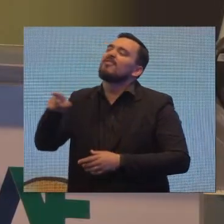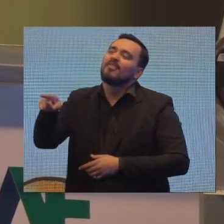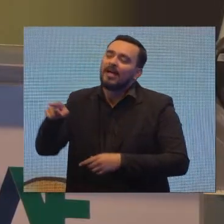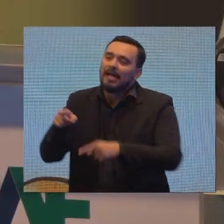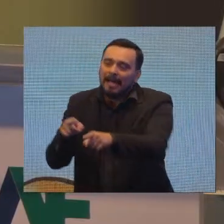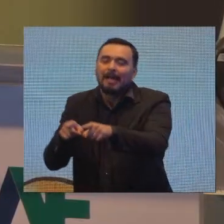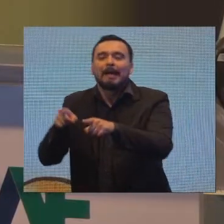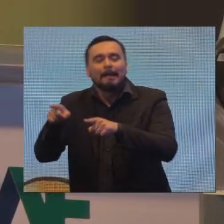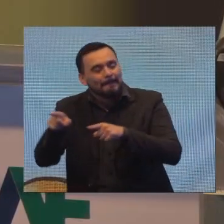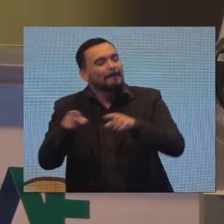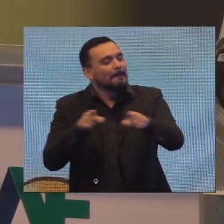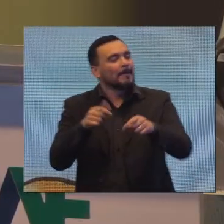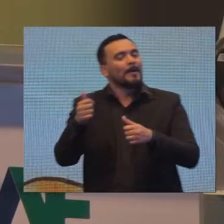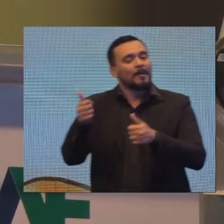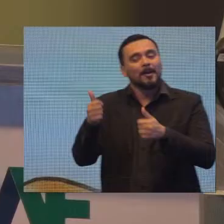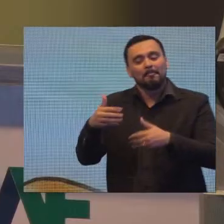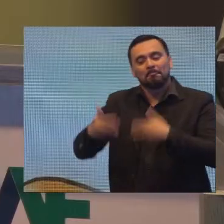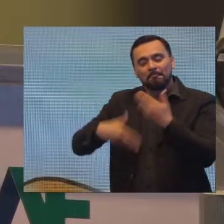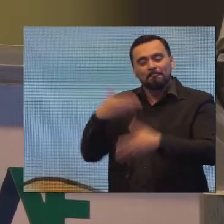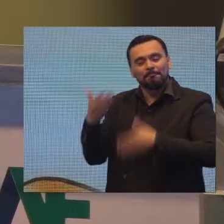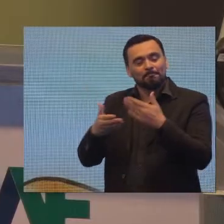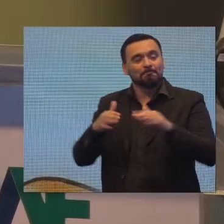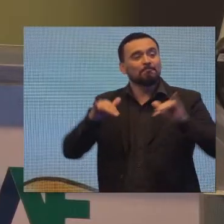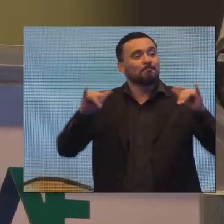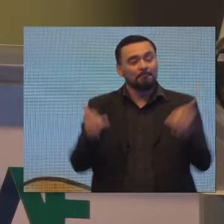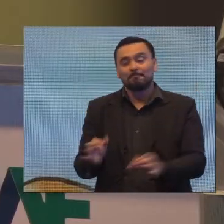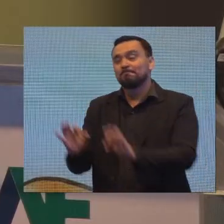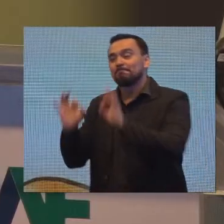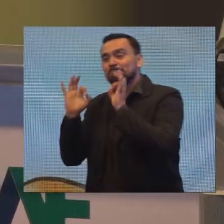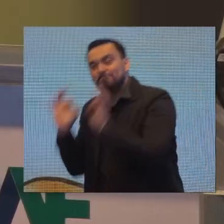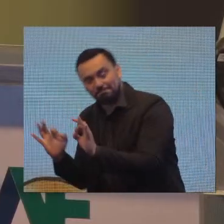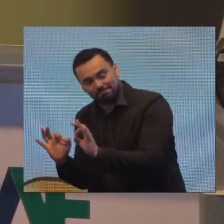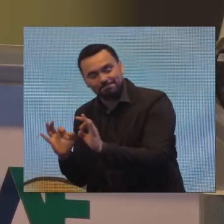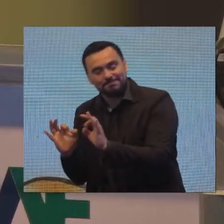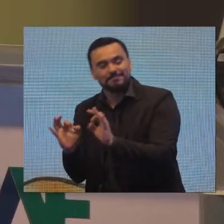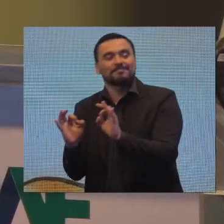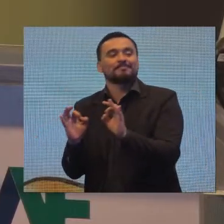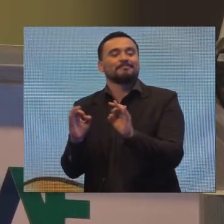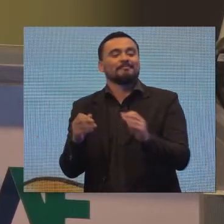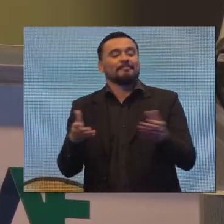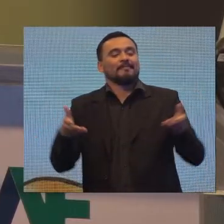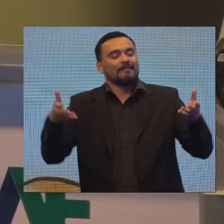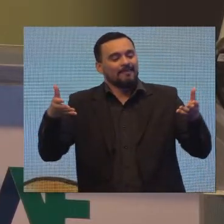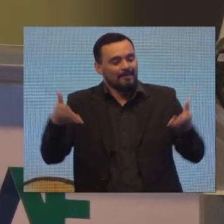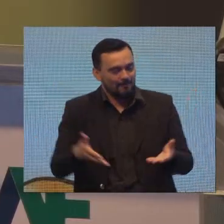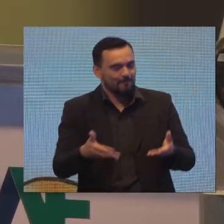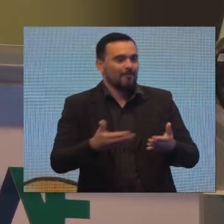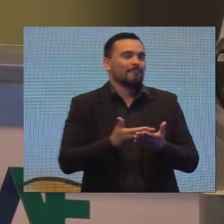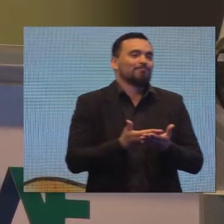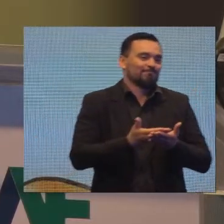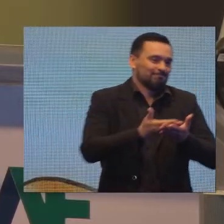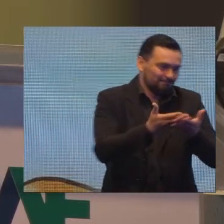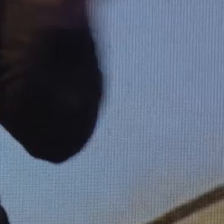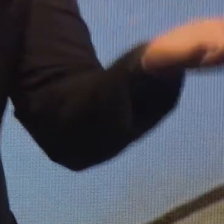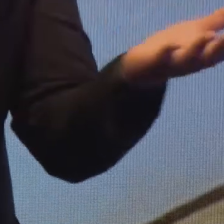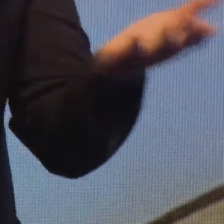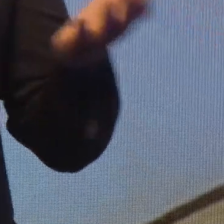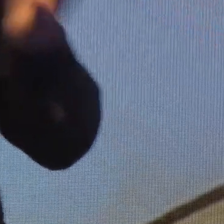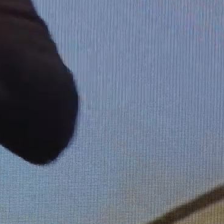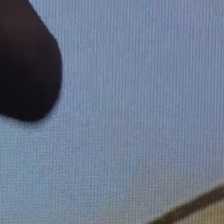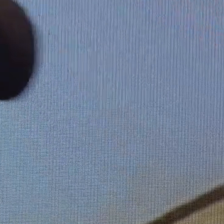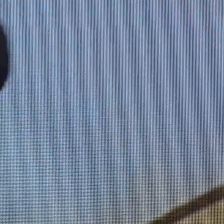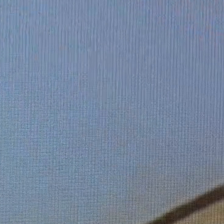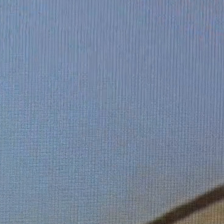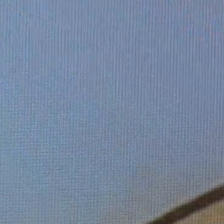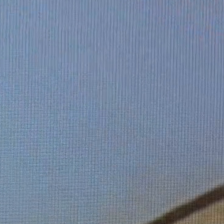hacer las consultas con diferentes protagonistas. Entonces ya cuando tuve el trabajo terminado, ahora les quiero ofrecer